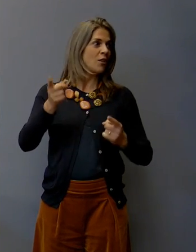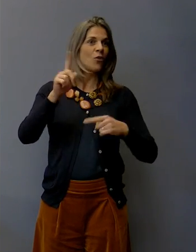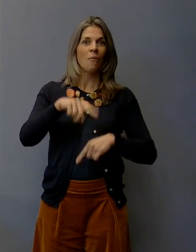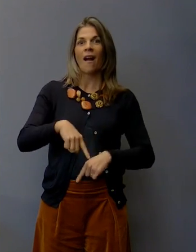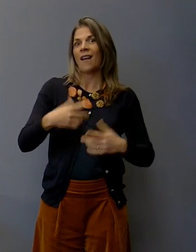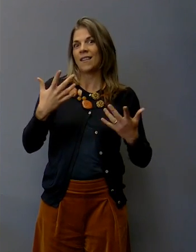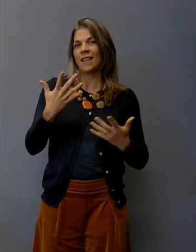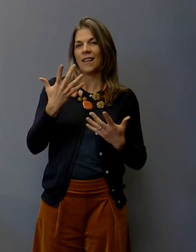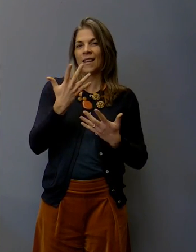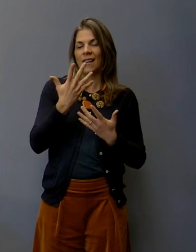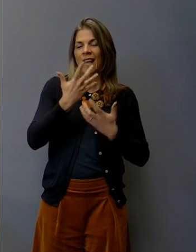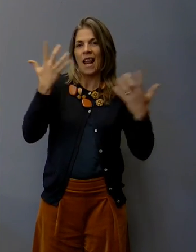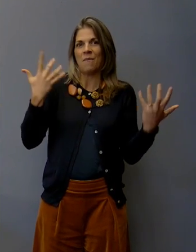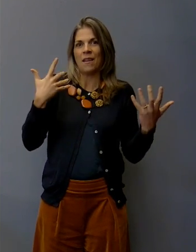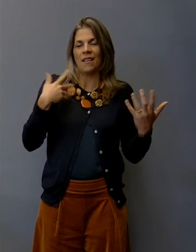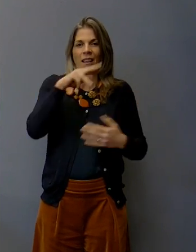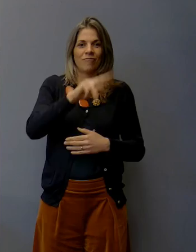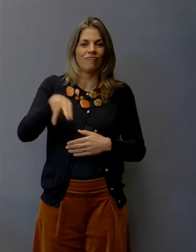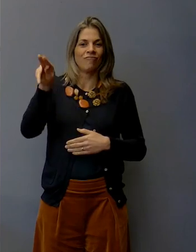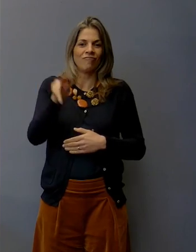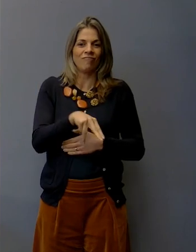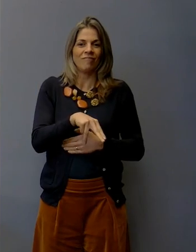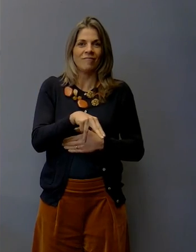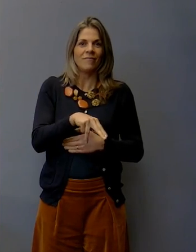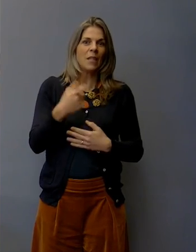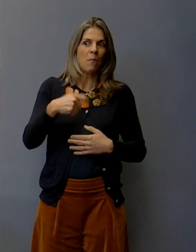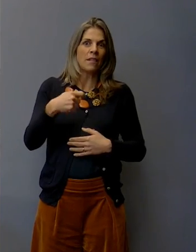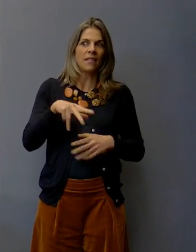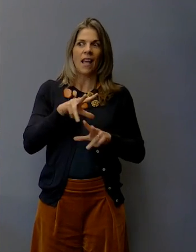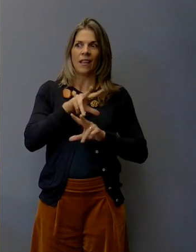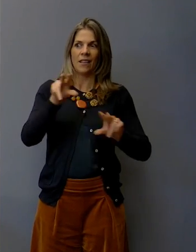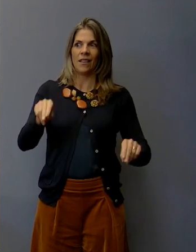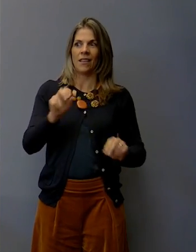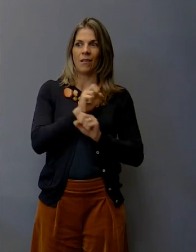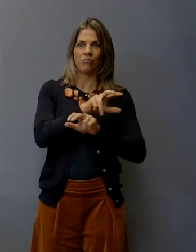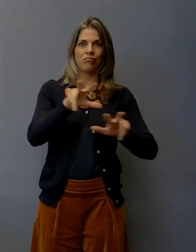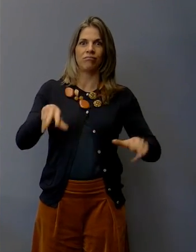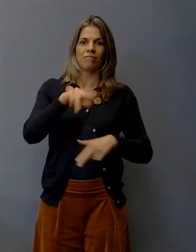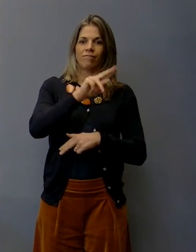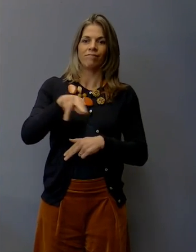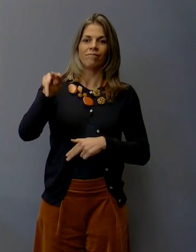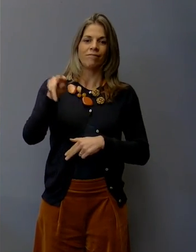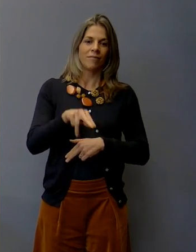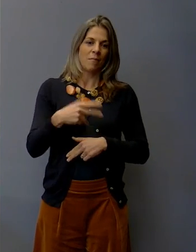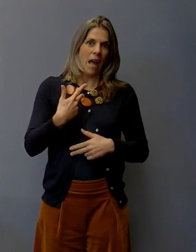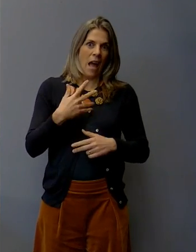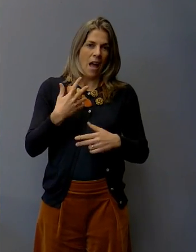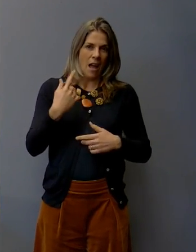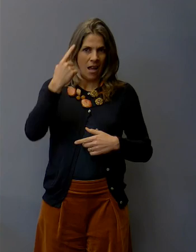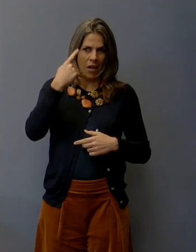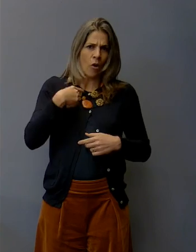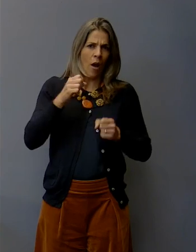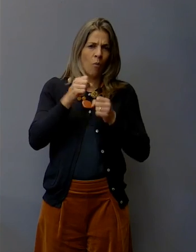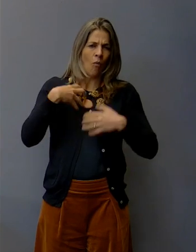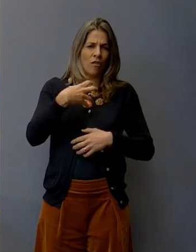con nota del presidente che verrà licenziata prima possibile ma valga per tutti la mia comunicazione informale